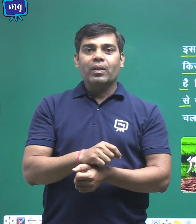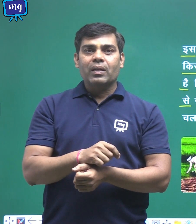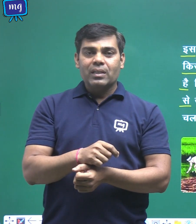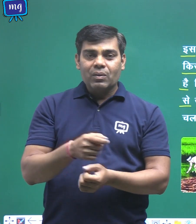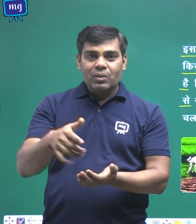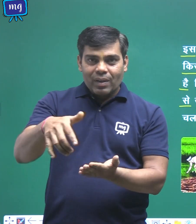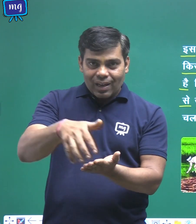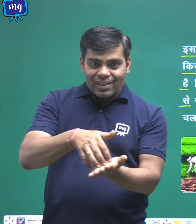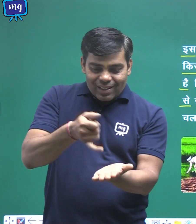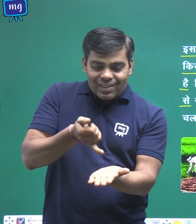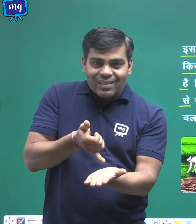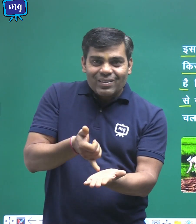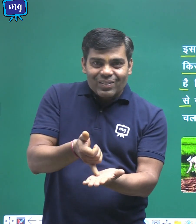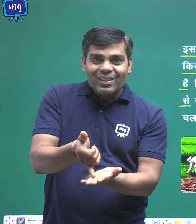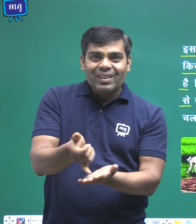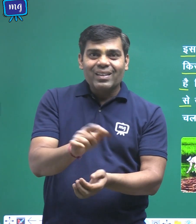जोतता है